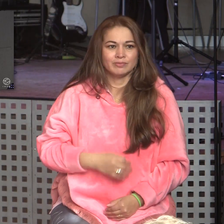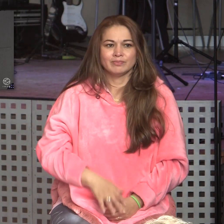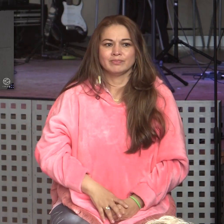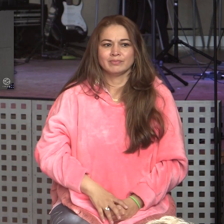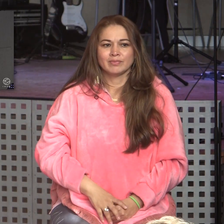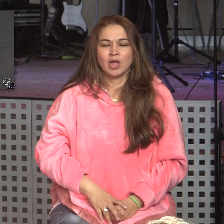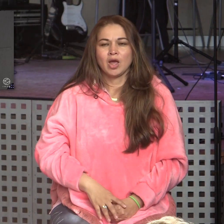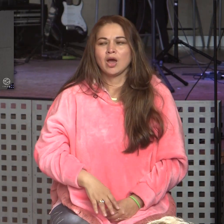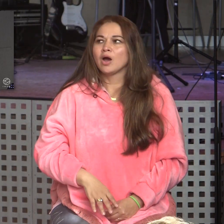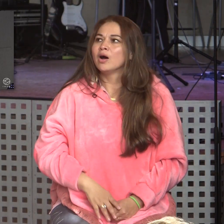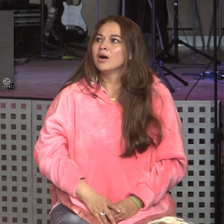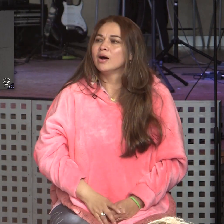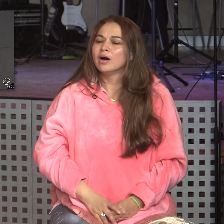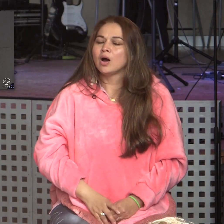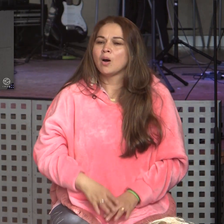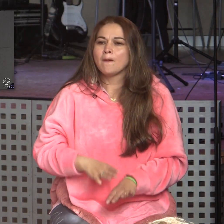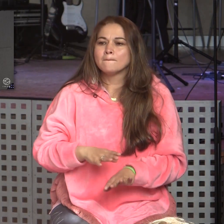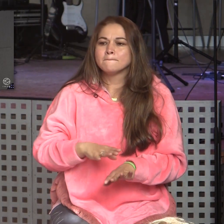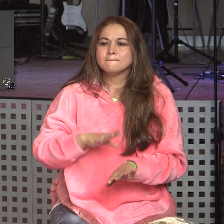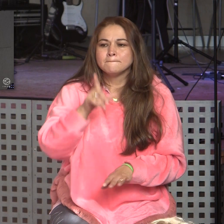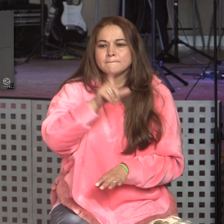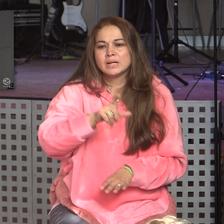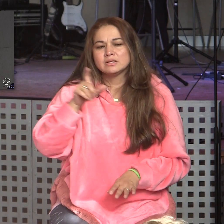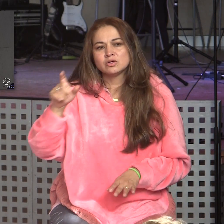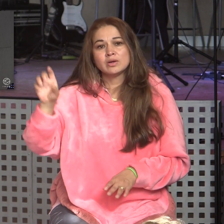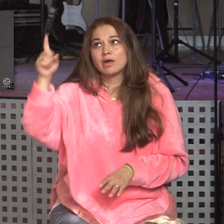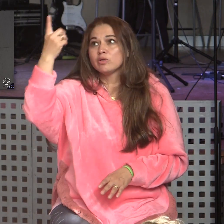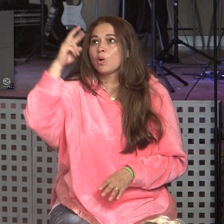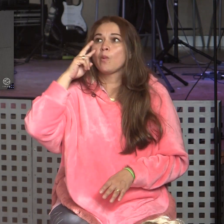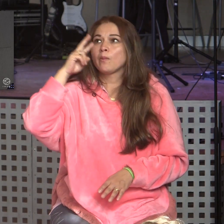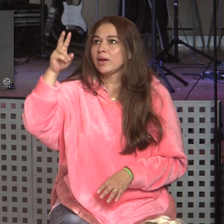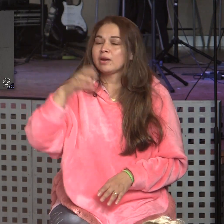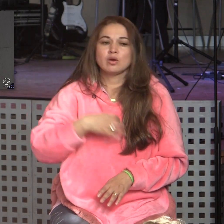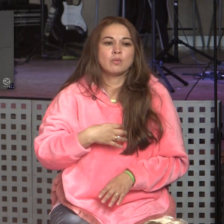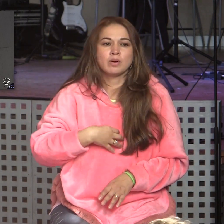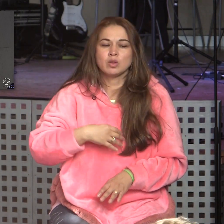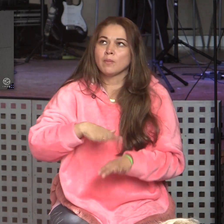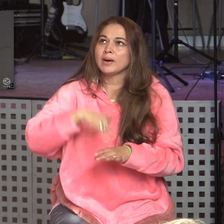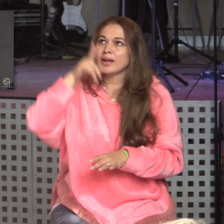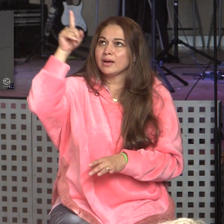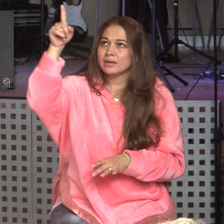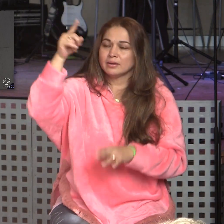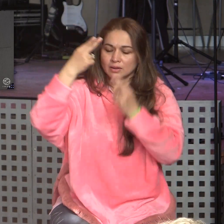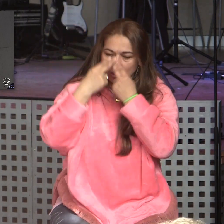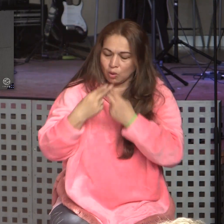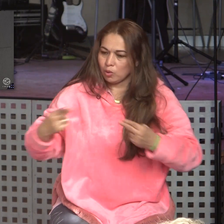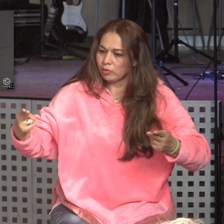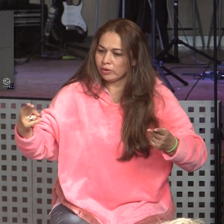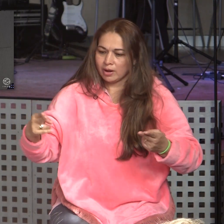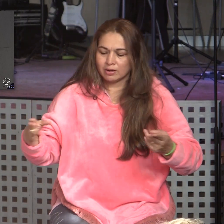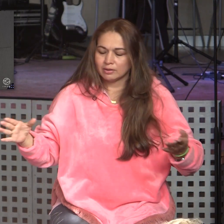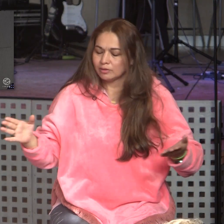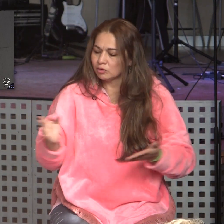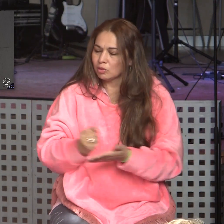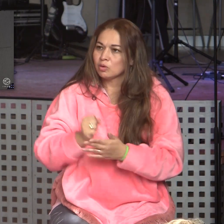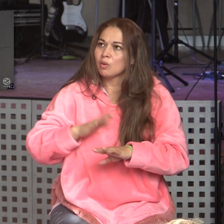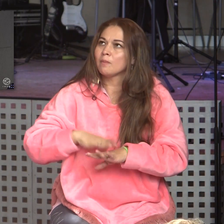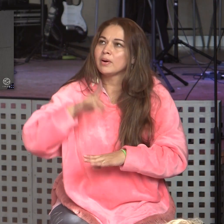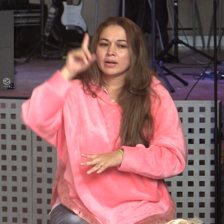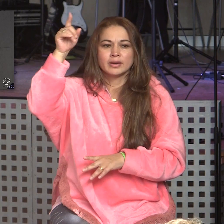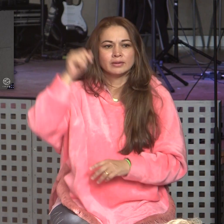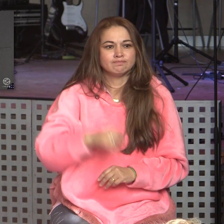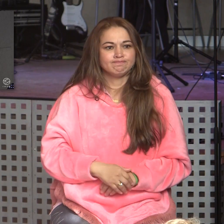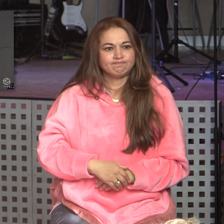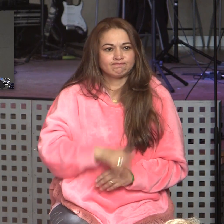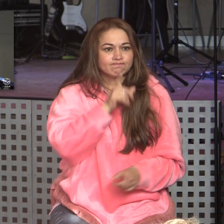a él sea la honra, el imperio sempiterno. Amén. A Dios nadie le ha visto y nadie